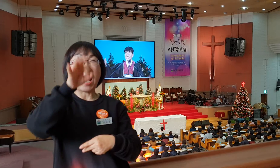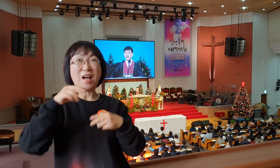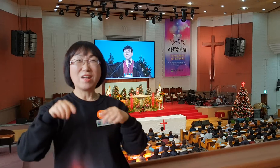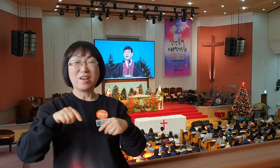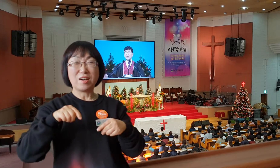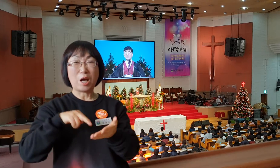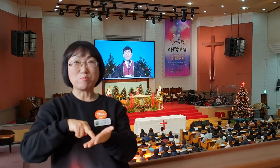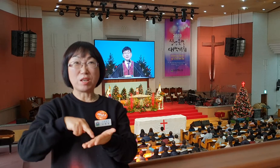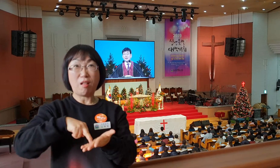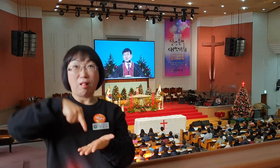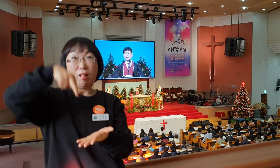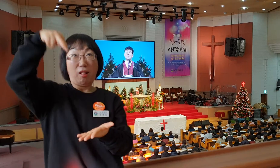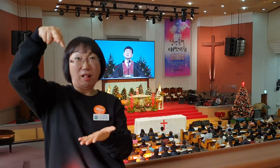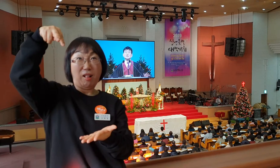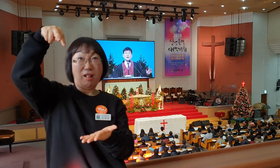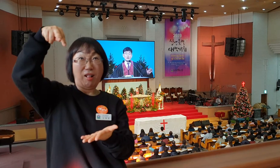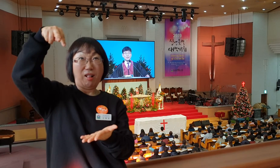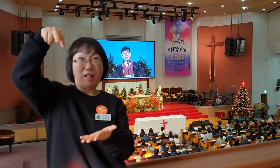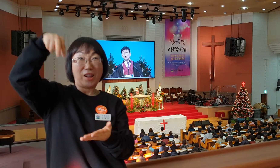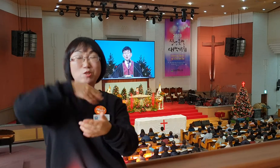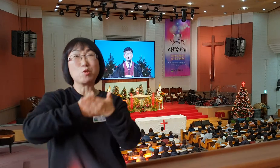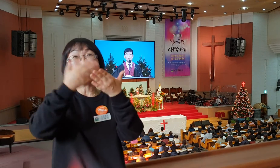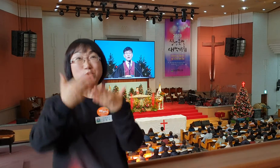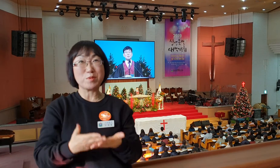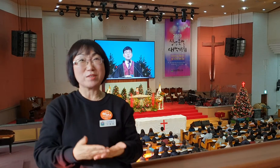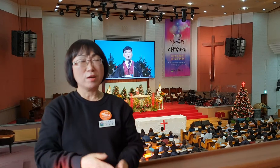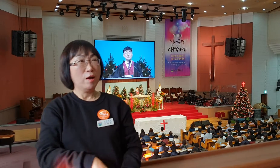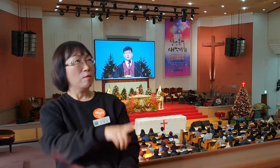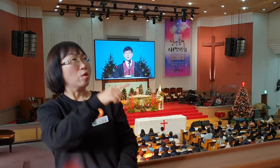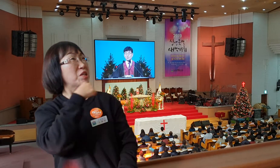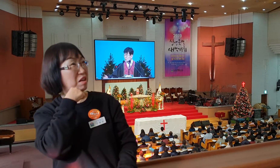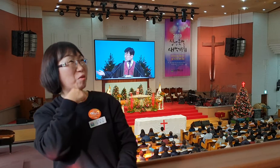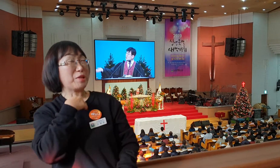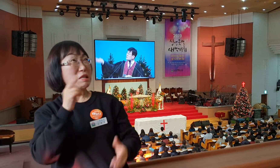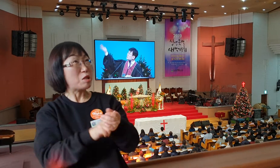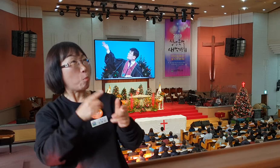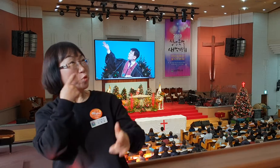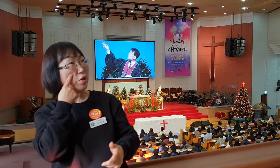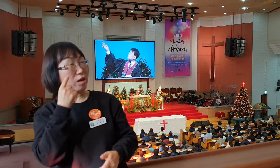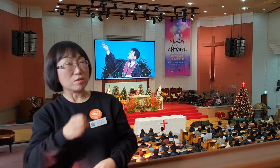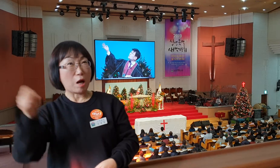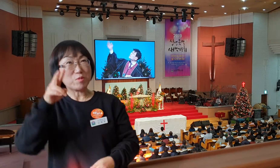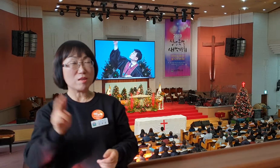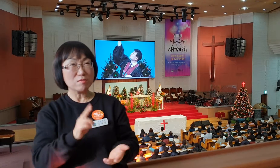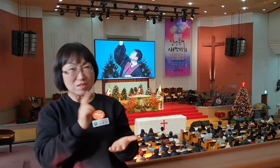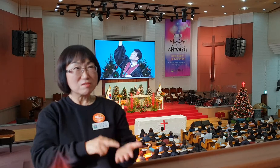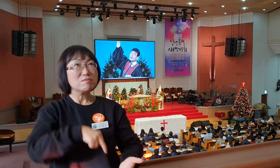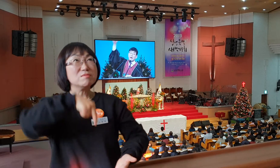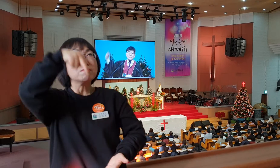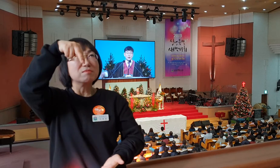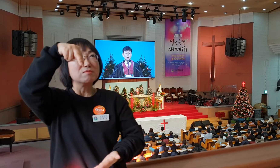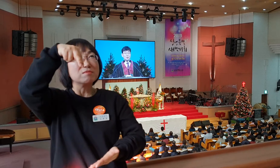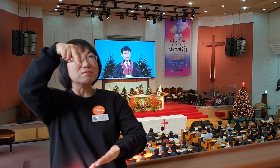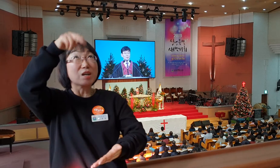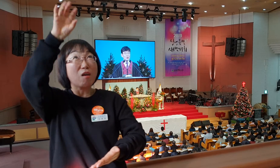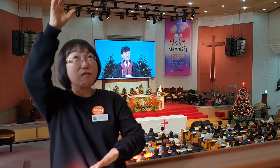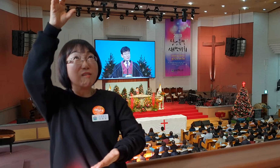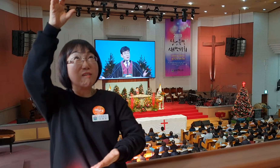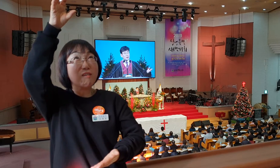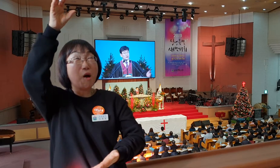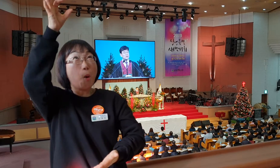세일을 행하는 말 잘 하더라 기간 내가 공중 부양 한 거 보이 슬 떠서 슬 떠서 전부 하나 가 내려고